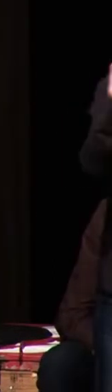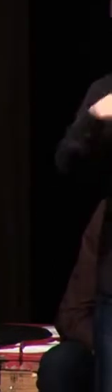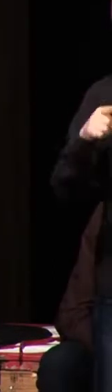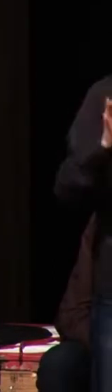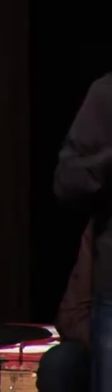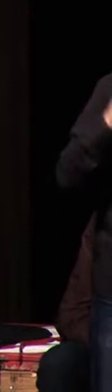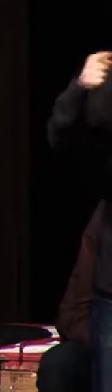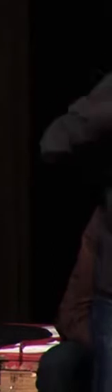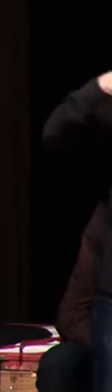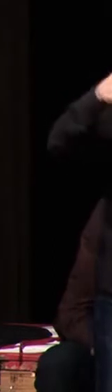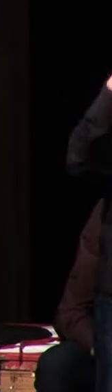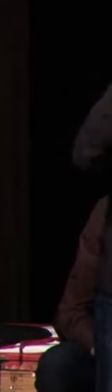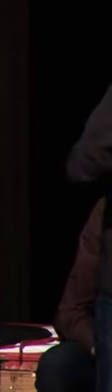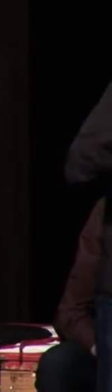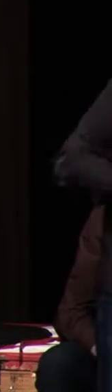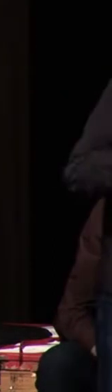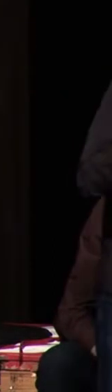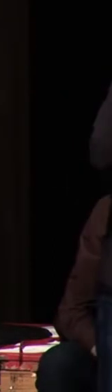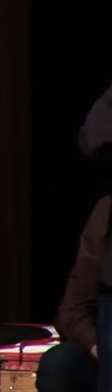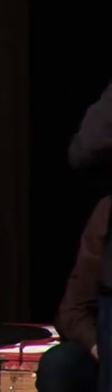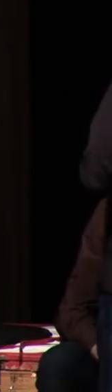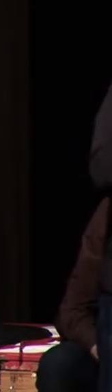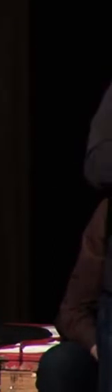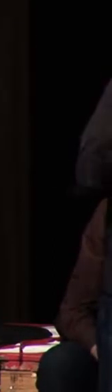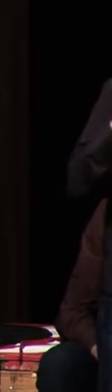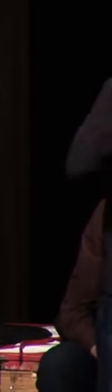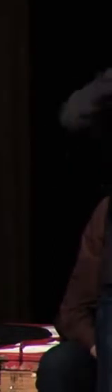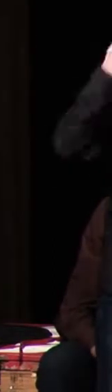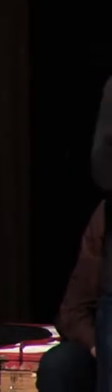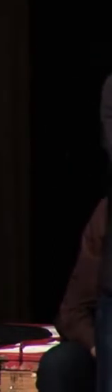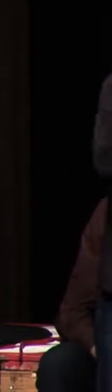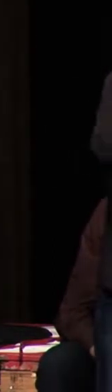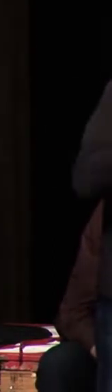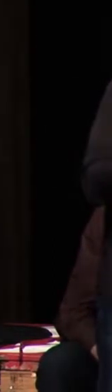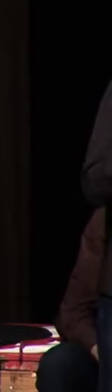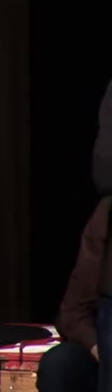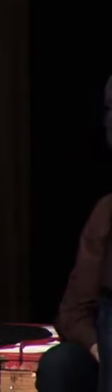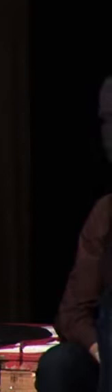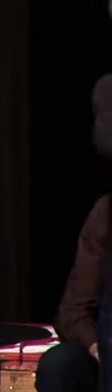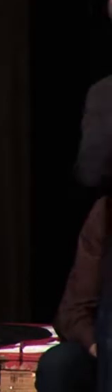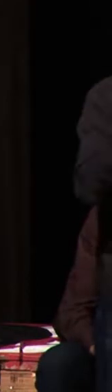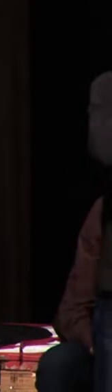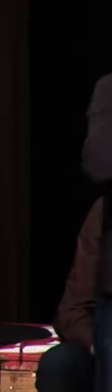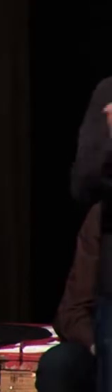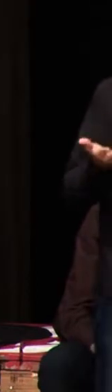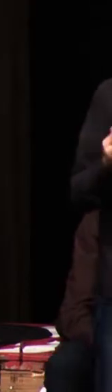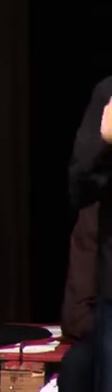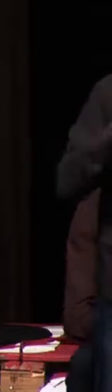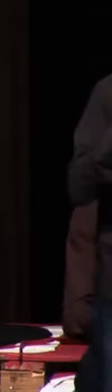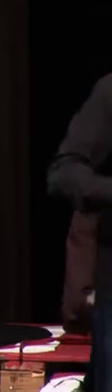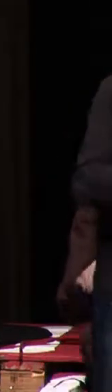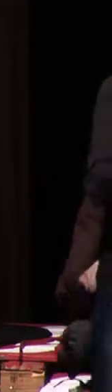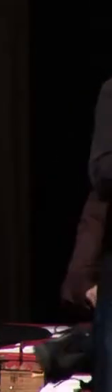estan en lluita contra aquella cosa que es deia la globalització, que ara es diu la crisi, però que és la mateixa